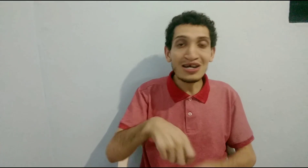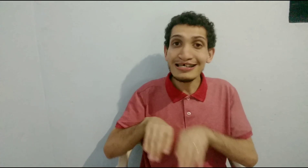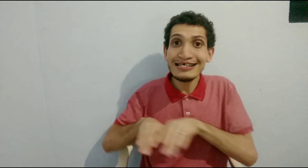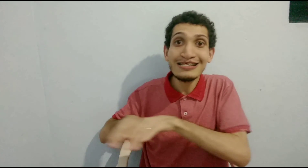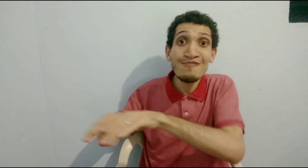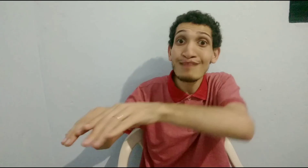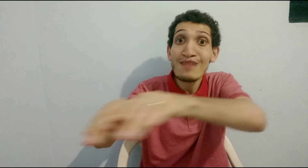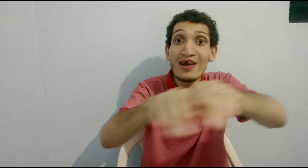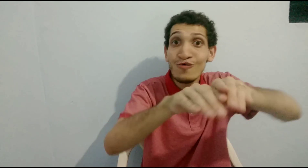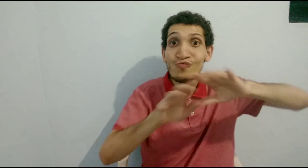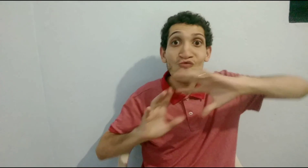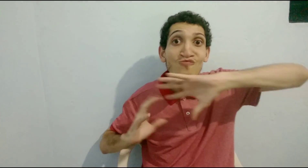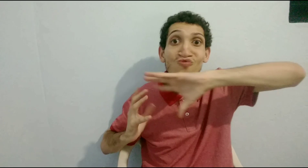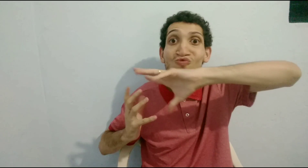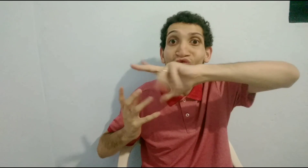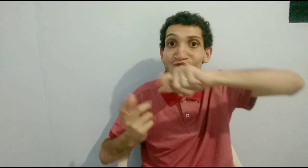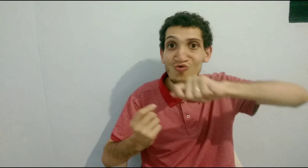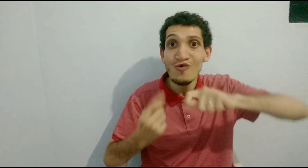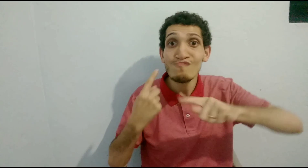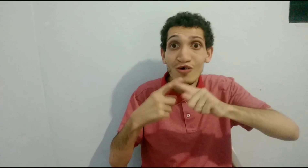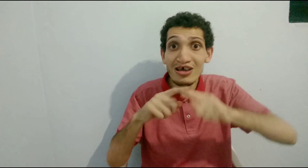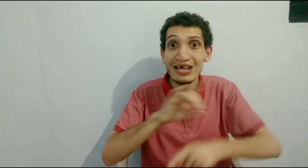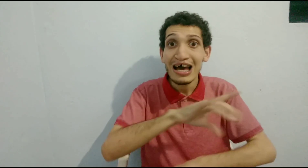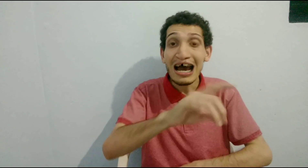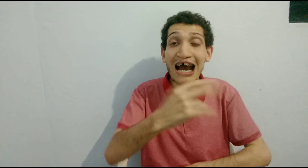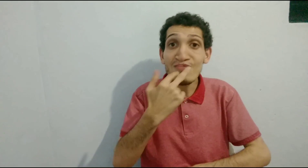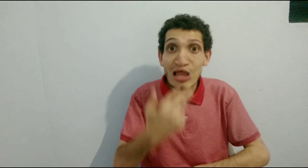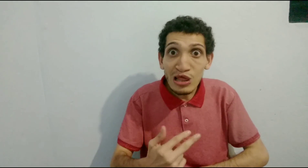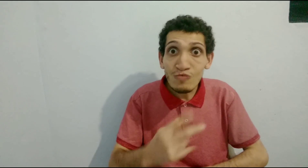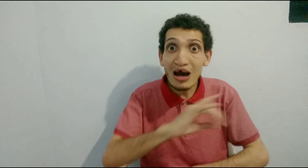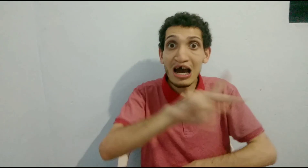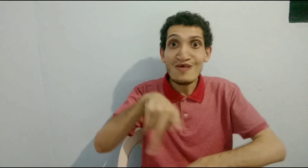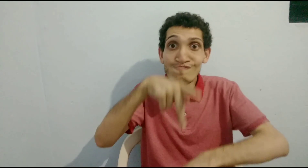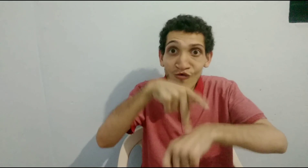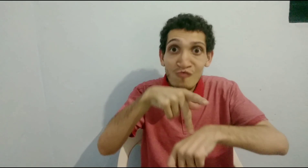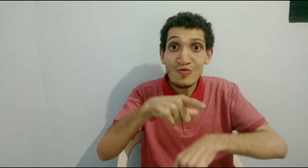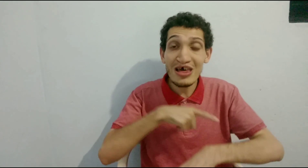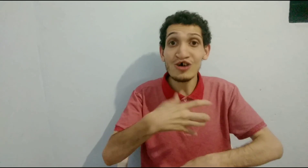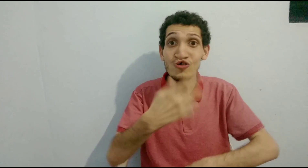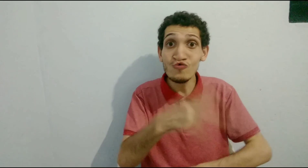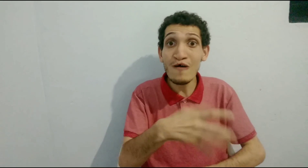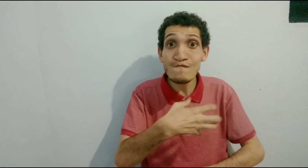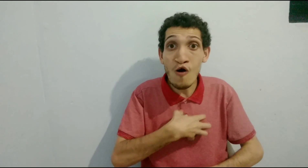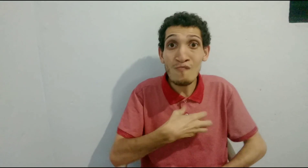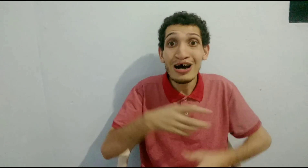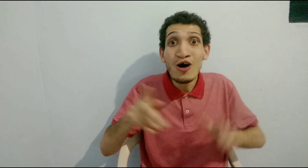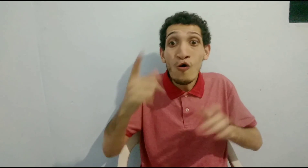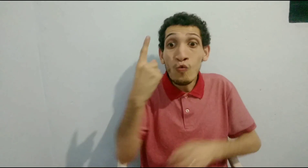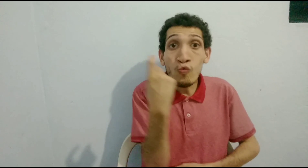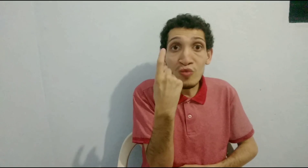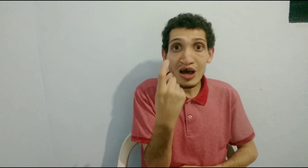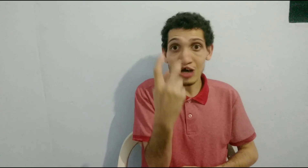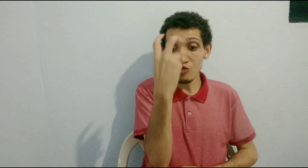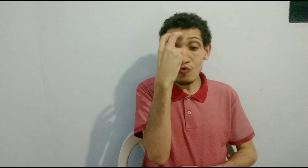precisa de padrão no mundo todo. Porque a língua, a da povo, tem a sua forma única, a sua